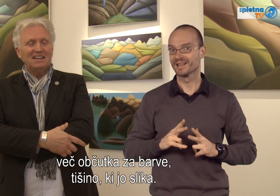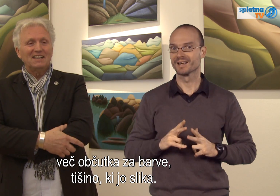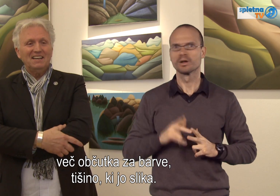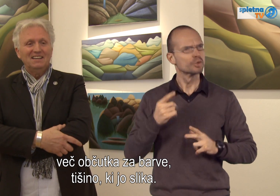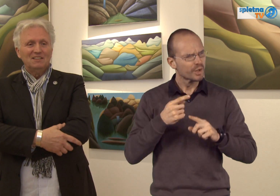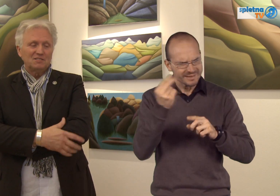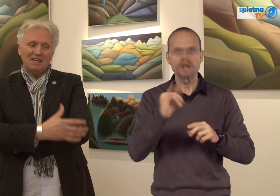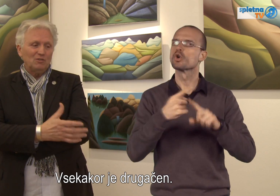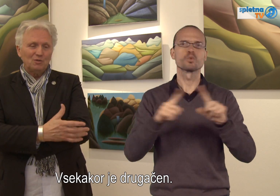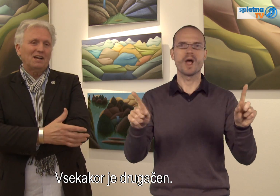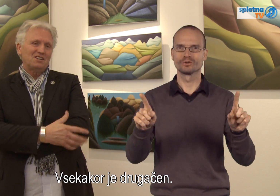ne, vsekakor drugačne.